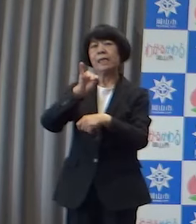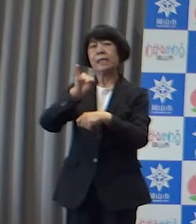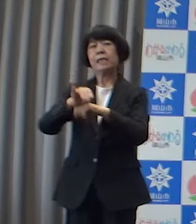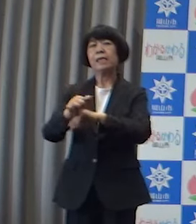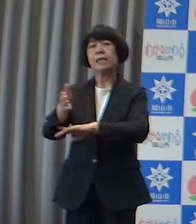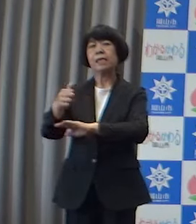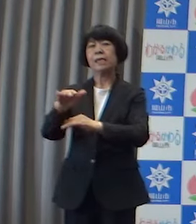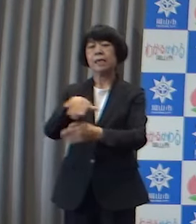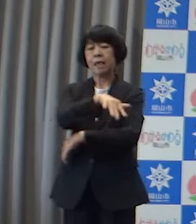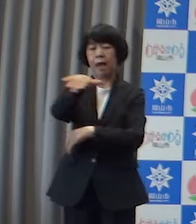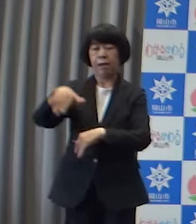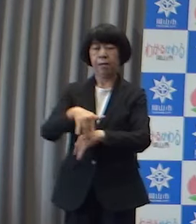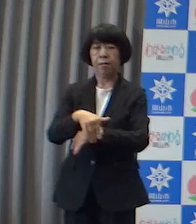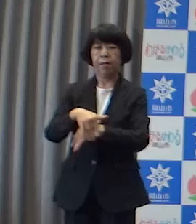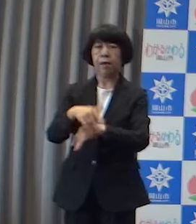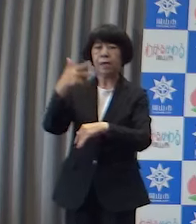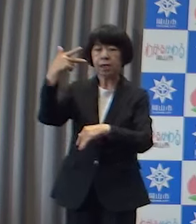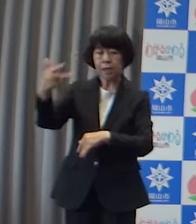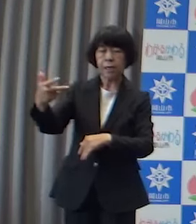が、